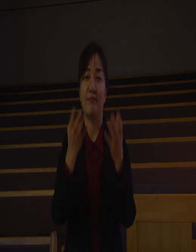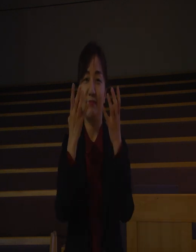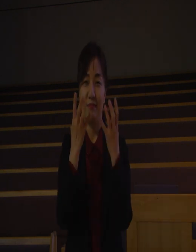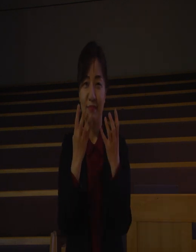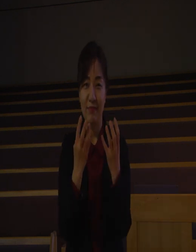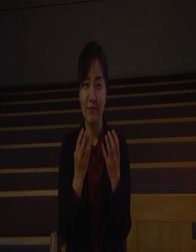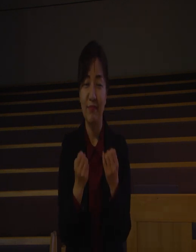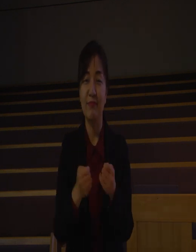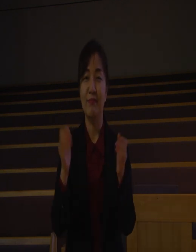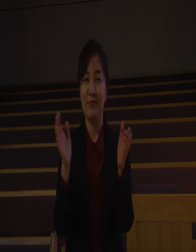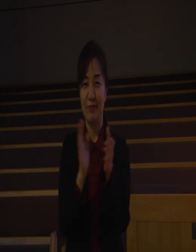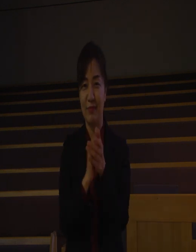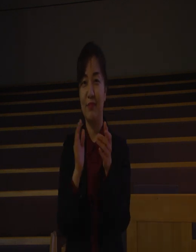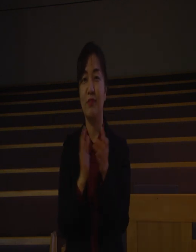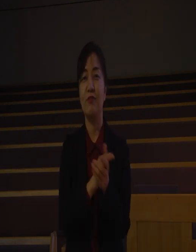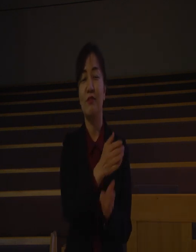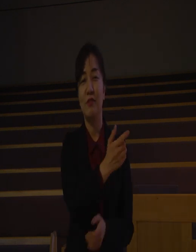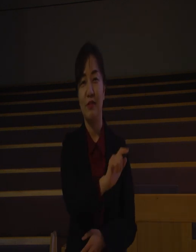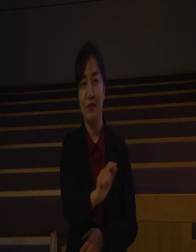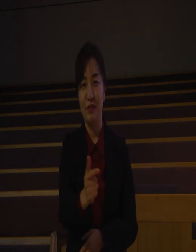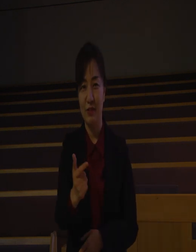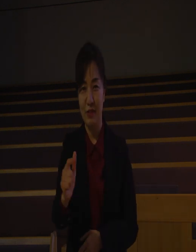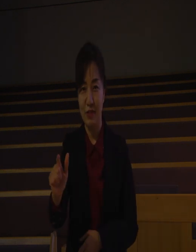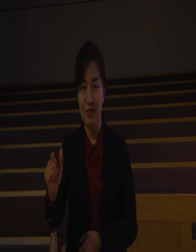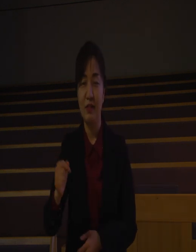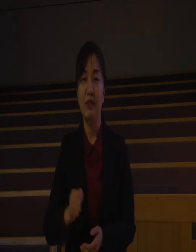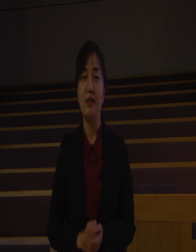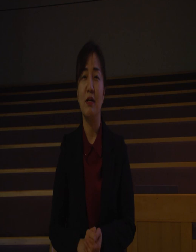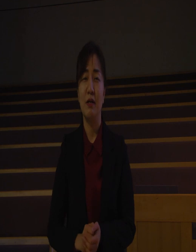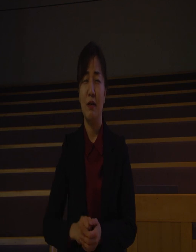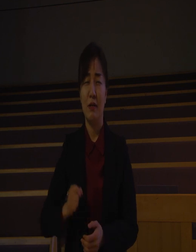사랑했었던 많은 친구들,